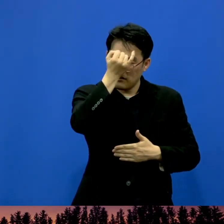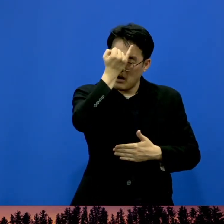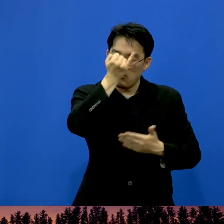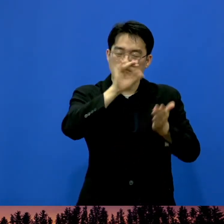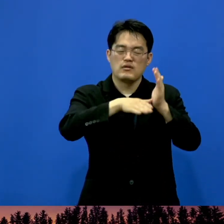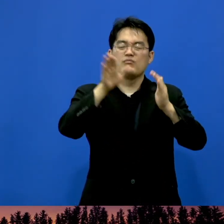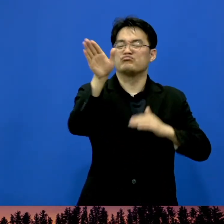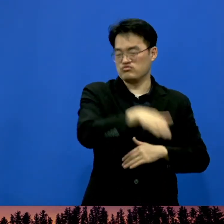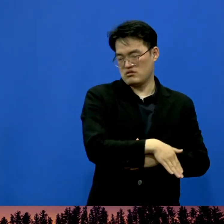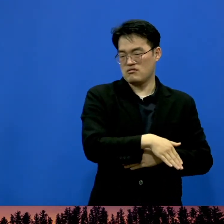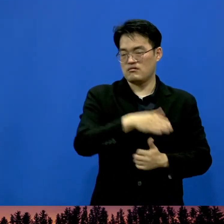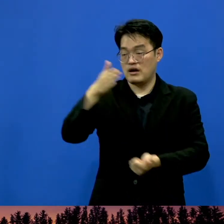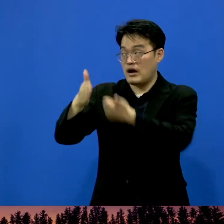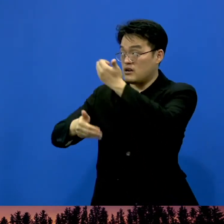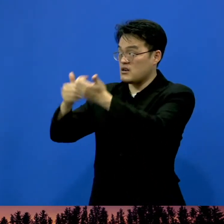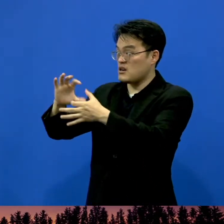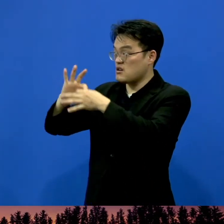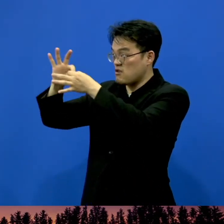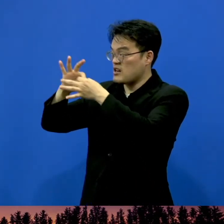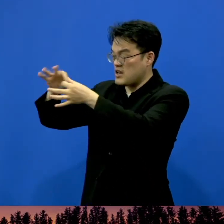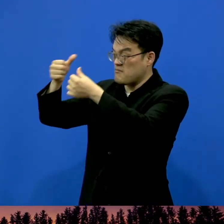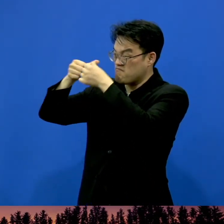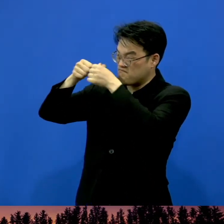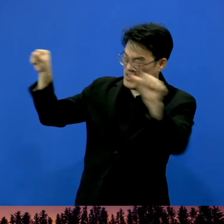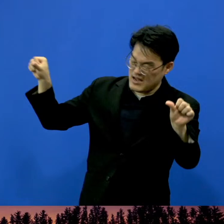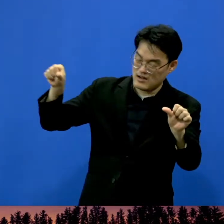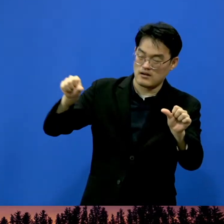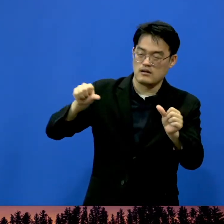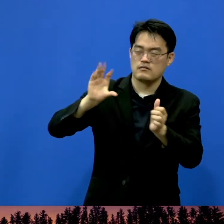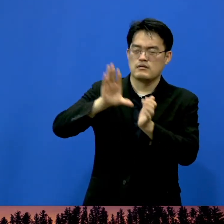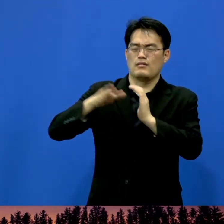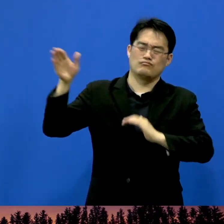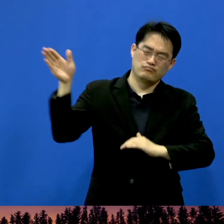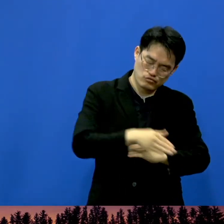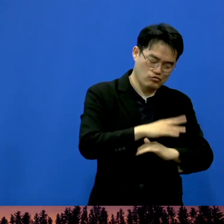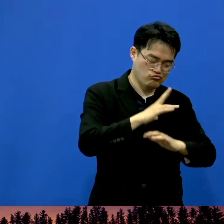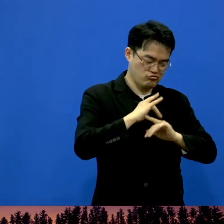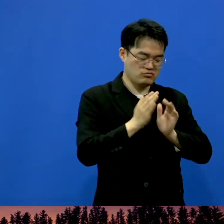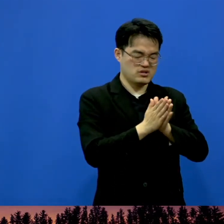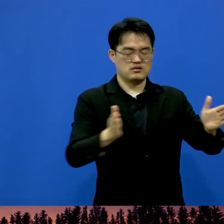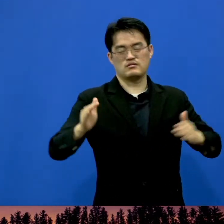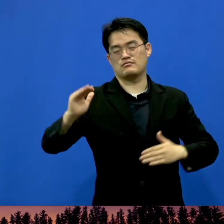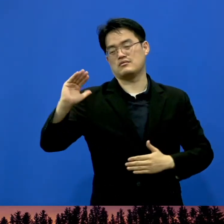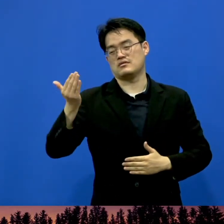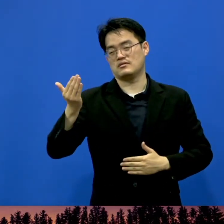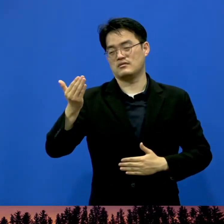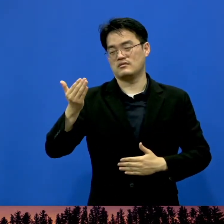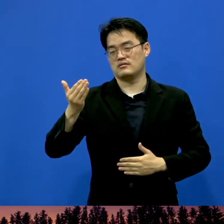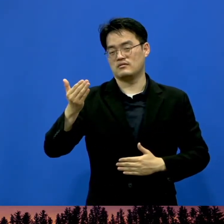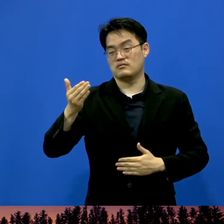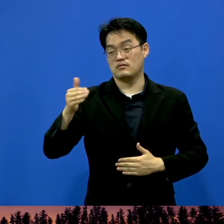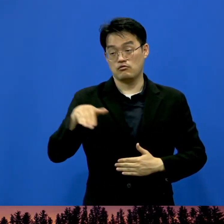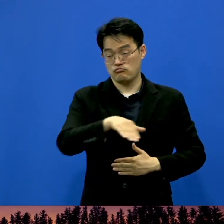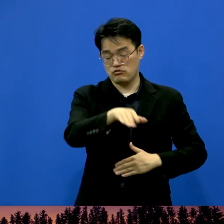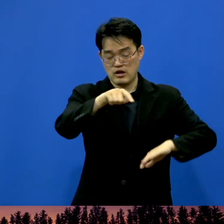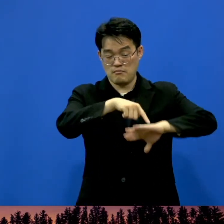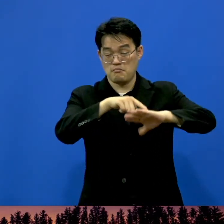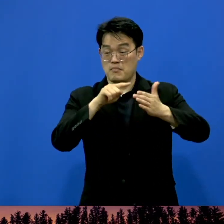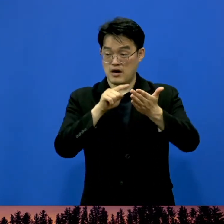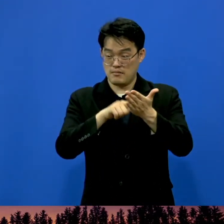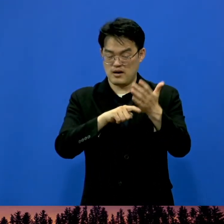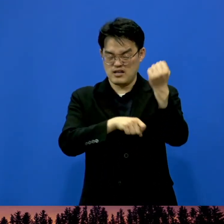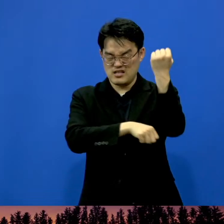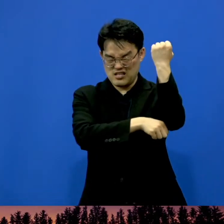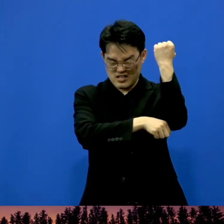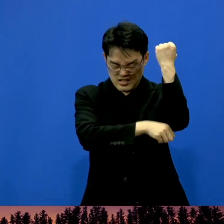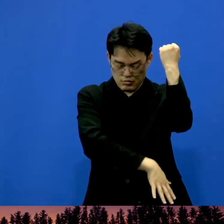우리에게 찾아온 그런 심리적 현상이기 때문에 두려움은 굉장히 우리 안에 근원적입니다. 이게 두려움, 불안 이런 게